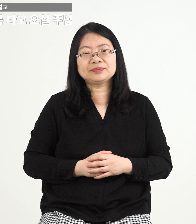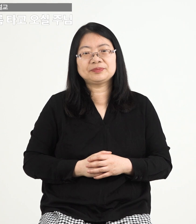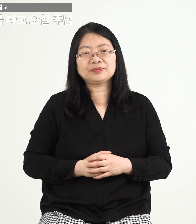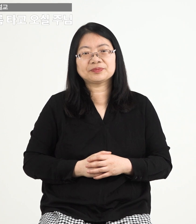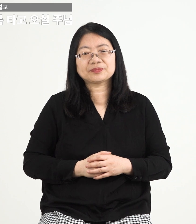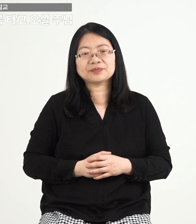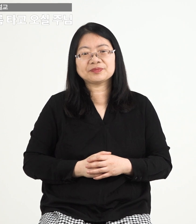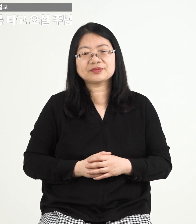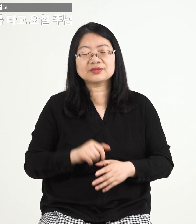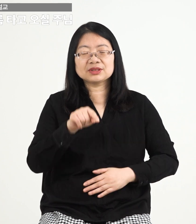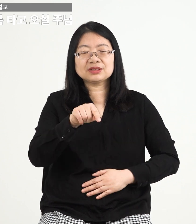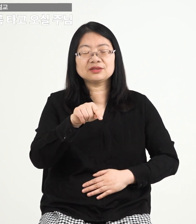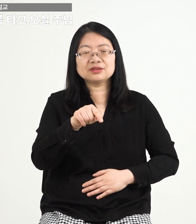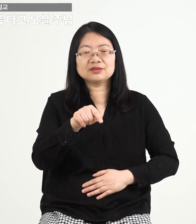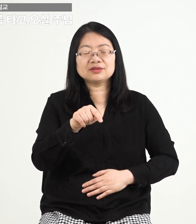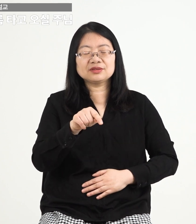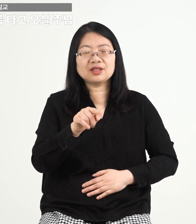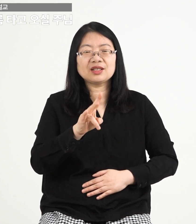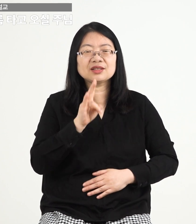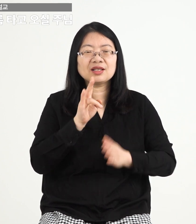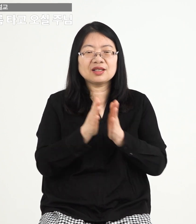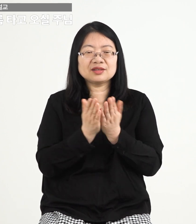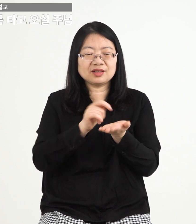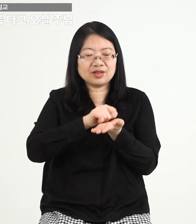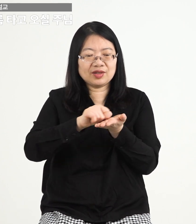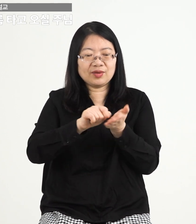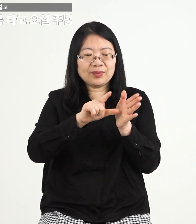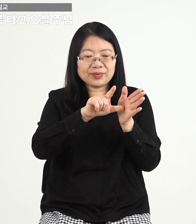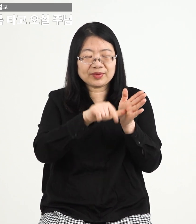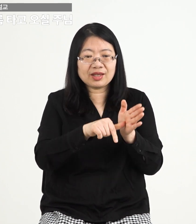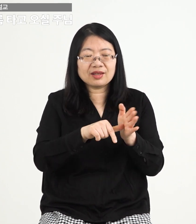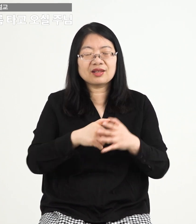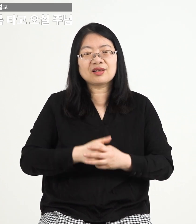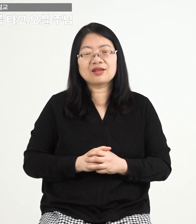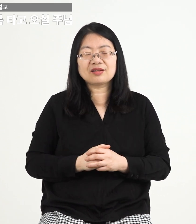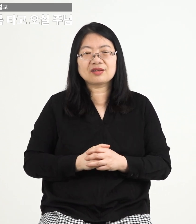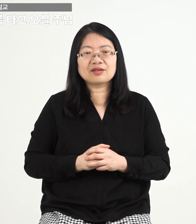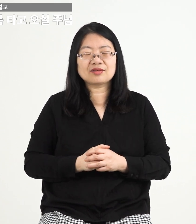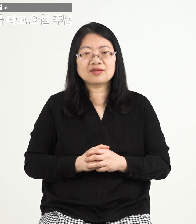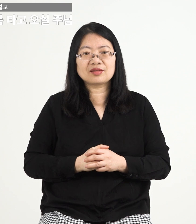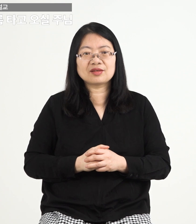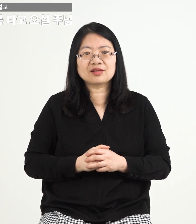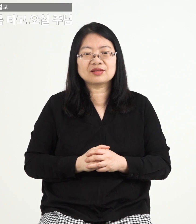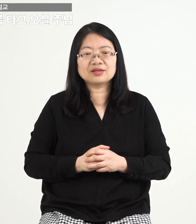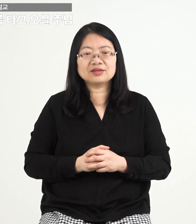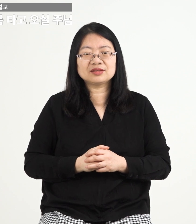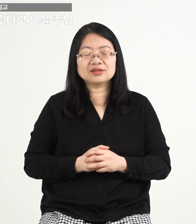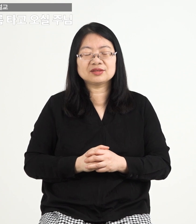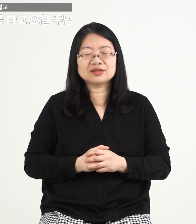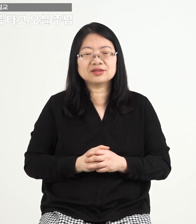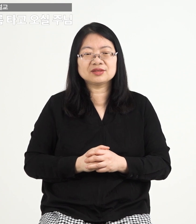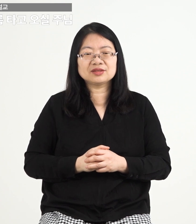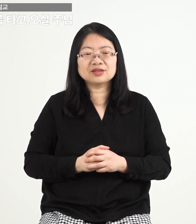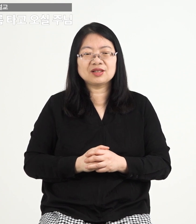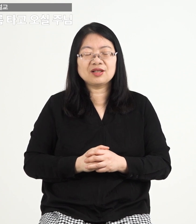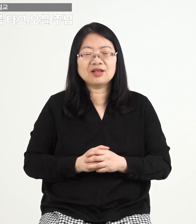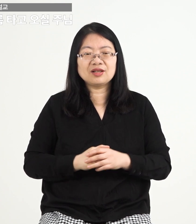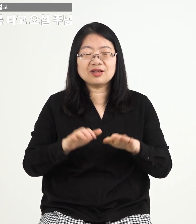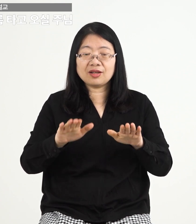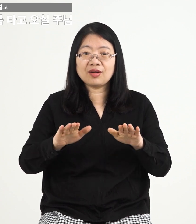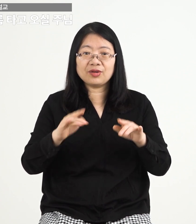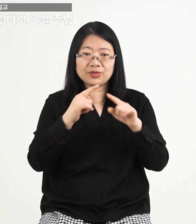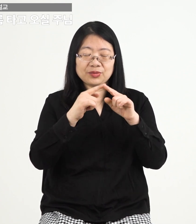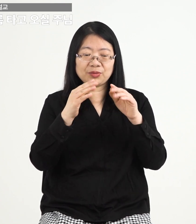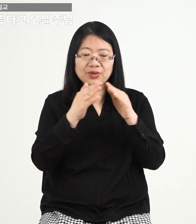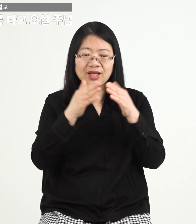당시 이 계시록을 적을 때 현실적으로 어느 교회를 향해서 적은 겁니까?